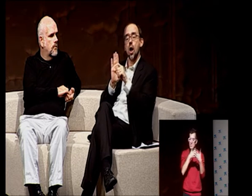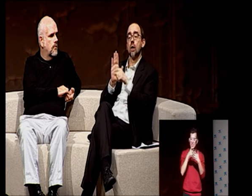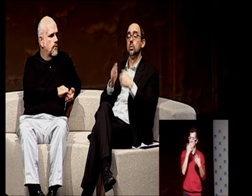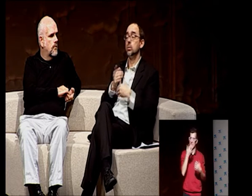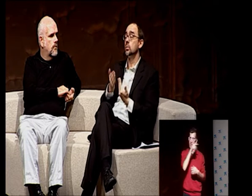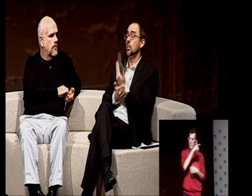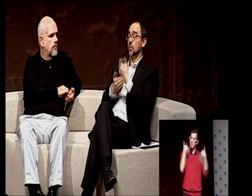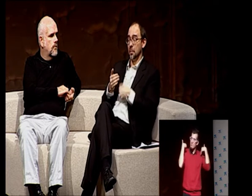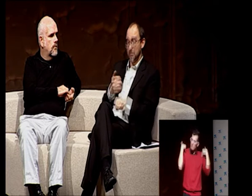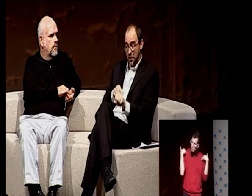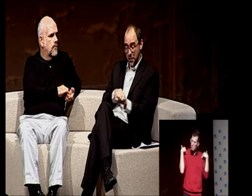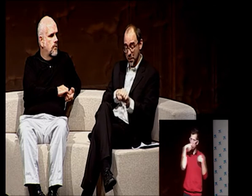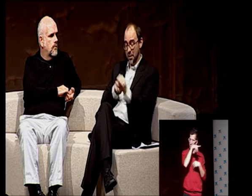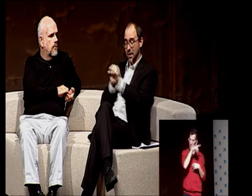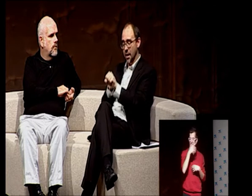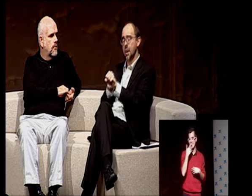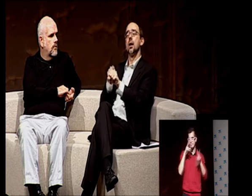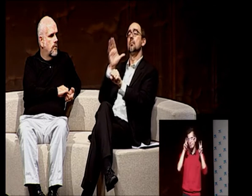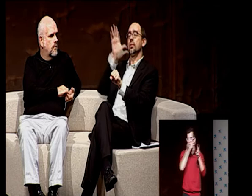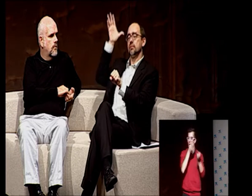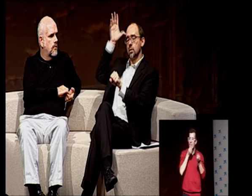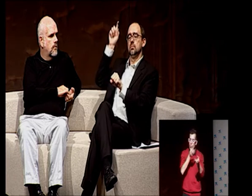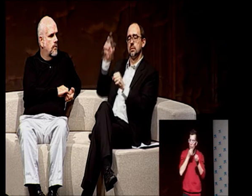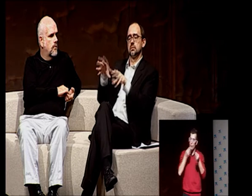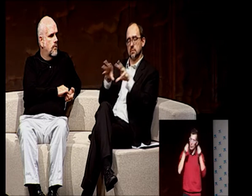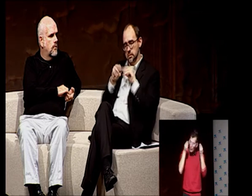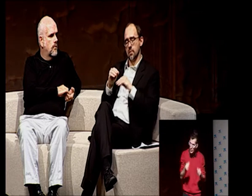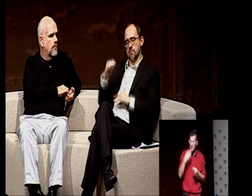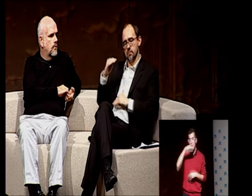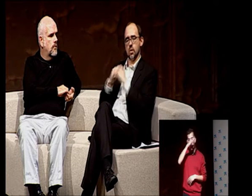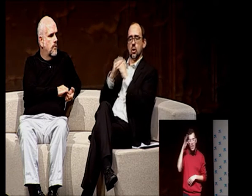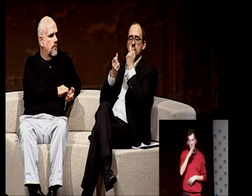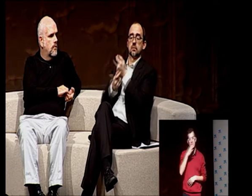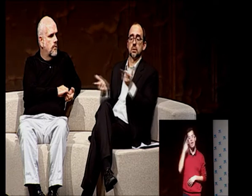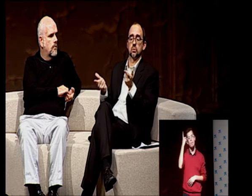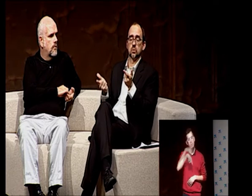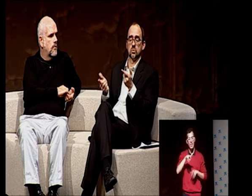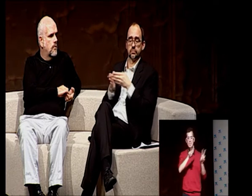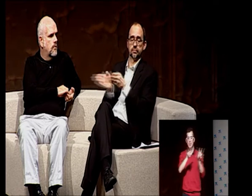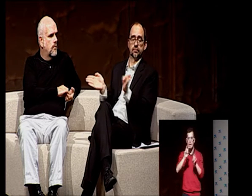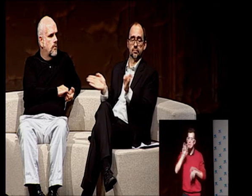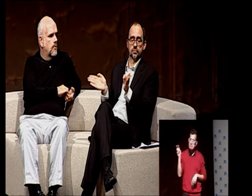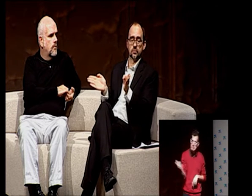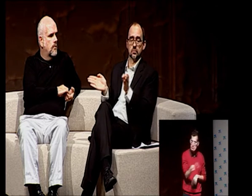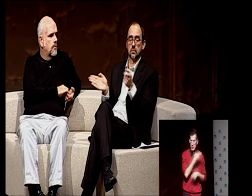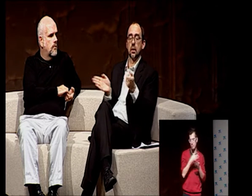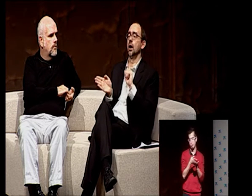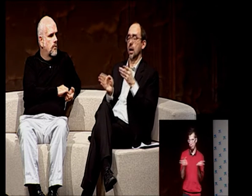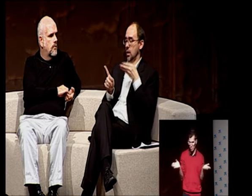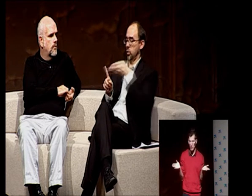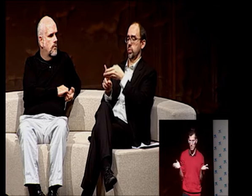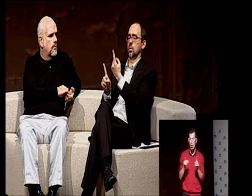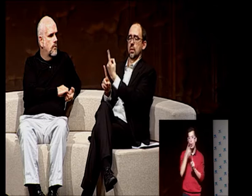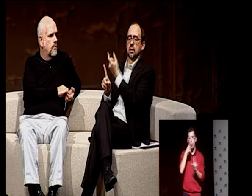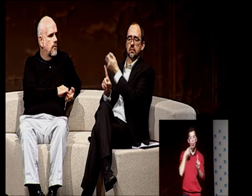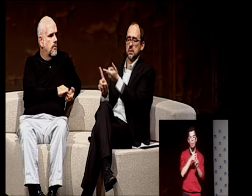información certera y nosotros la obligación de luchar para que ellos asuman su responsabilidad tienen que informar de forma correcta a los